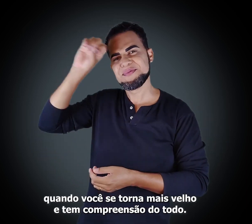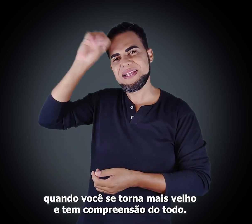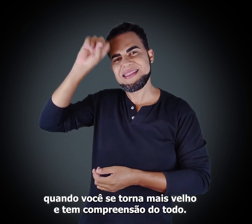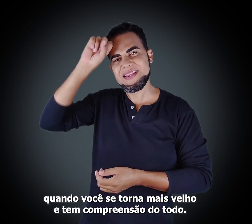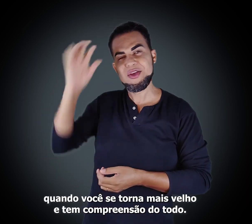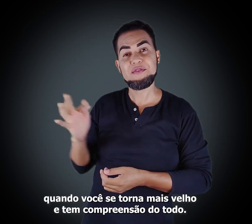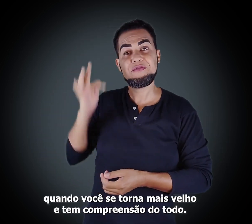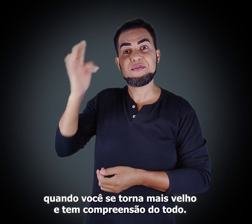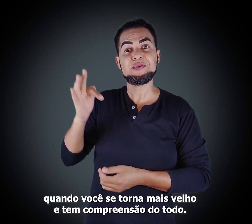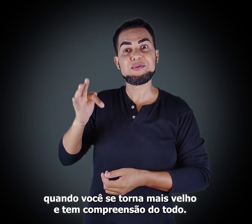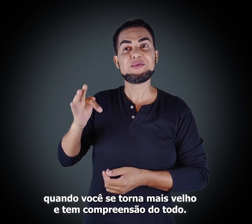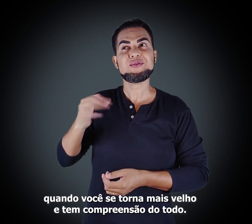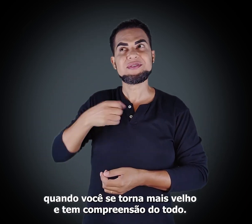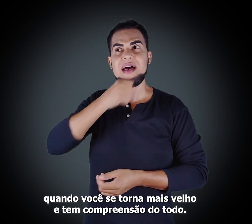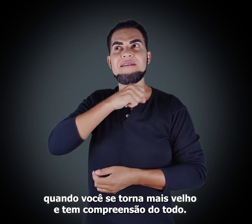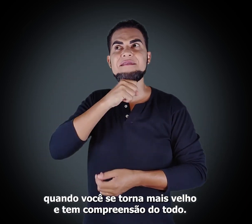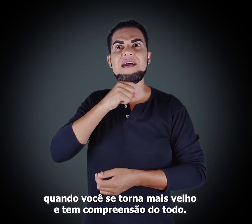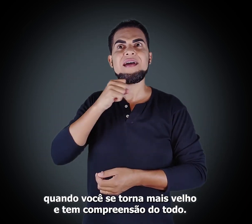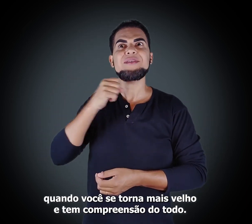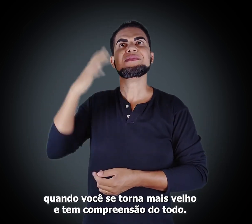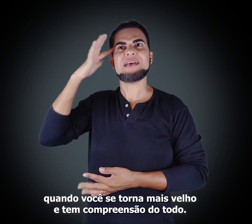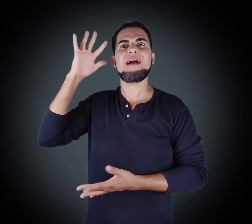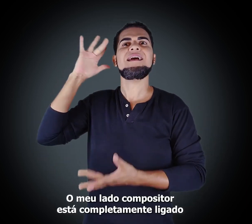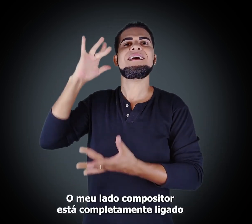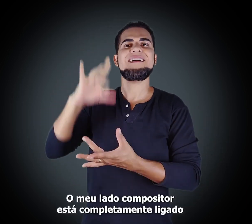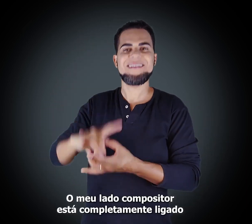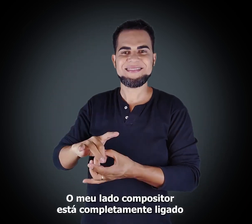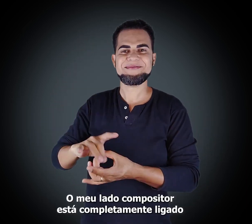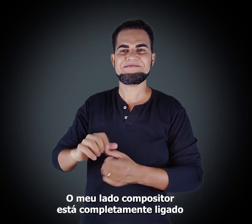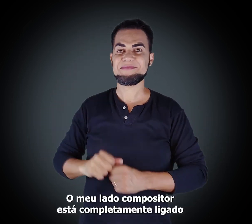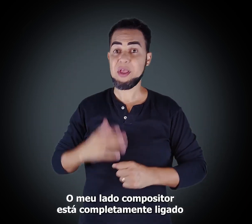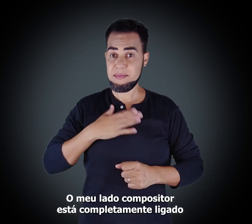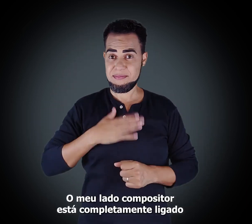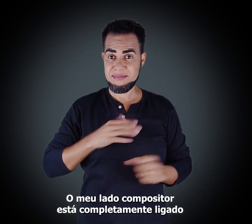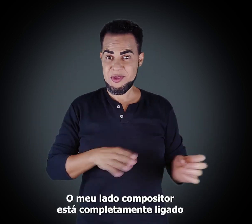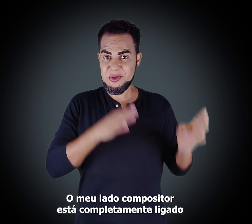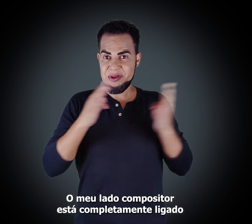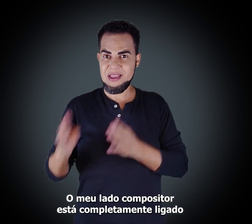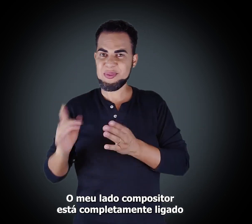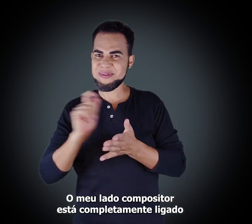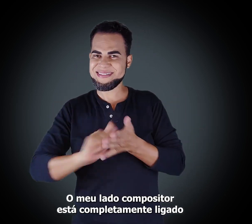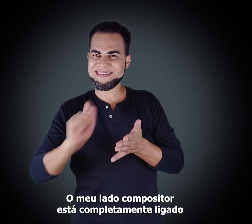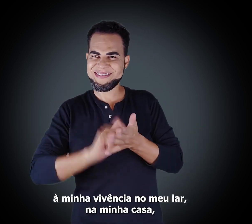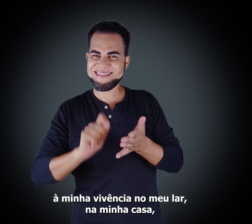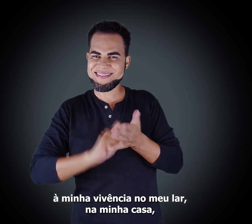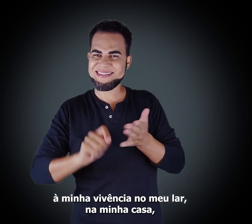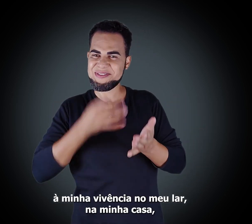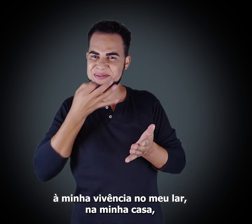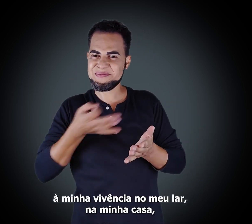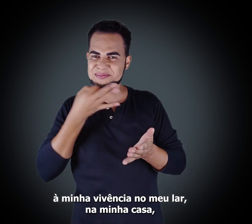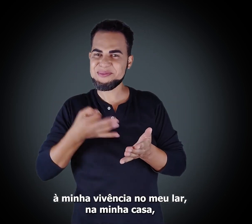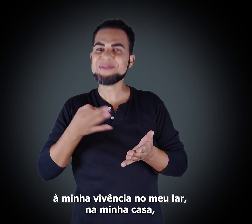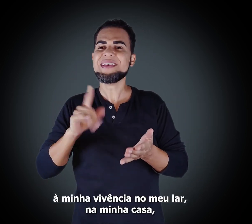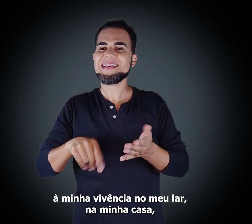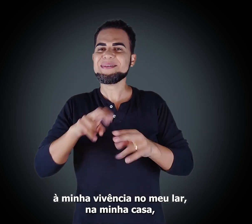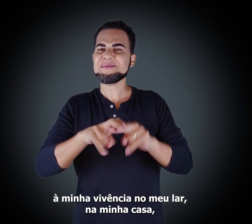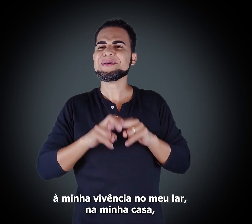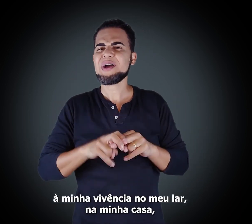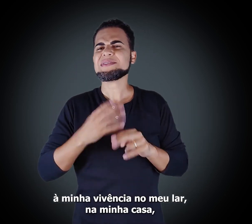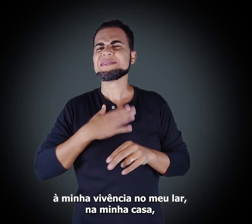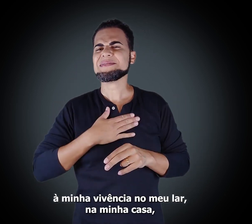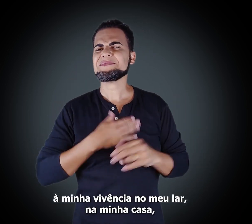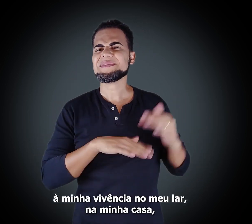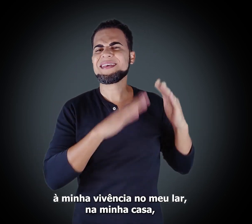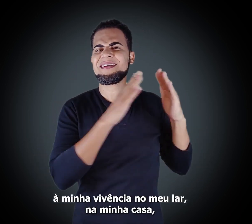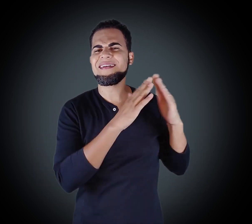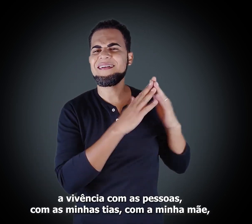Depois, quando você se torna mais velho, tem compreensão do todo. O meu lado compositor, ele está completamente ligado à minha vivência no meu lar, à